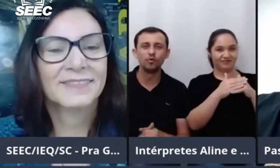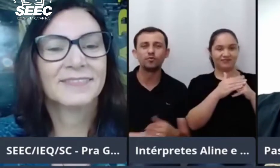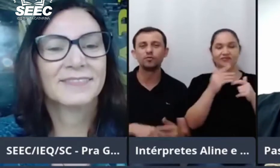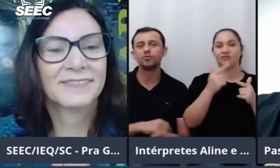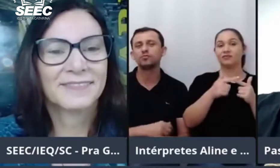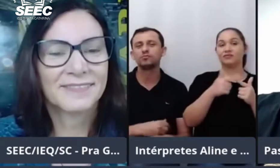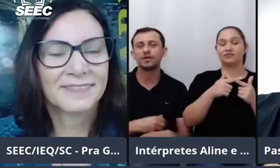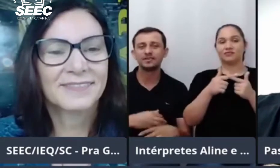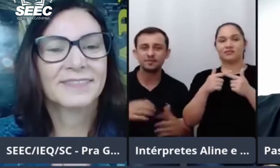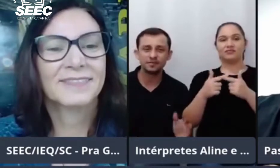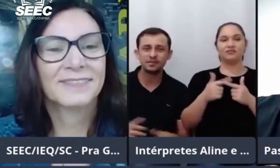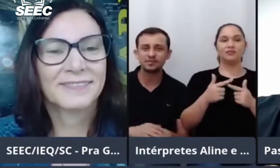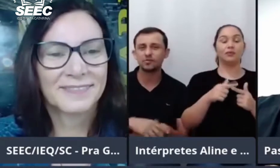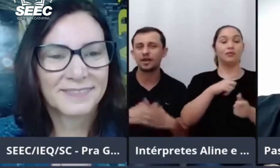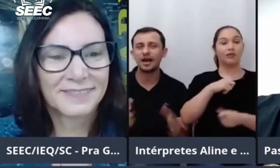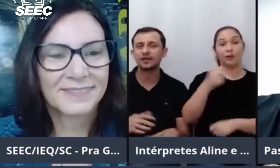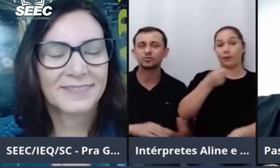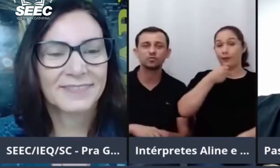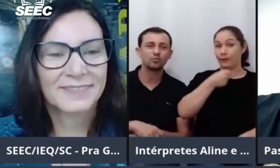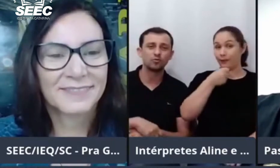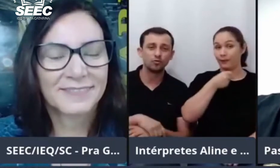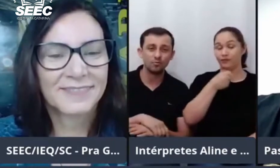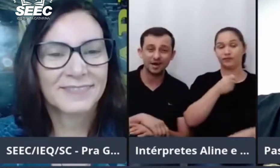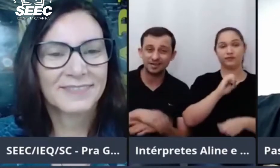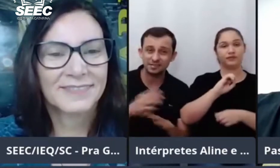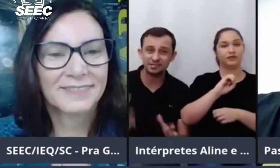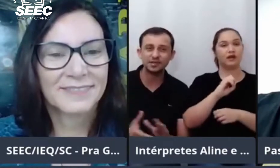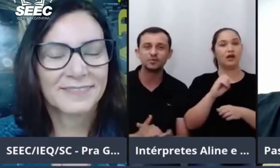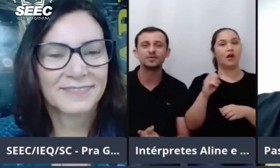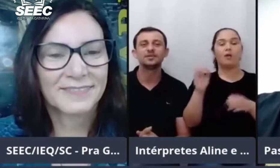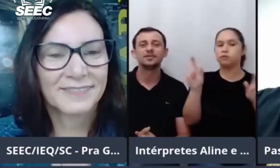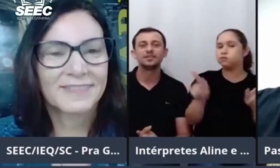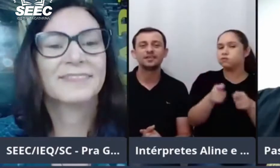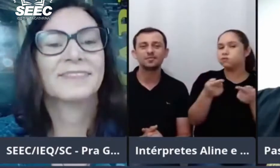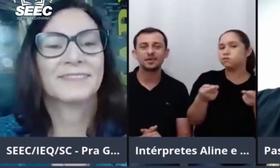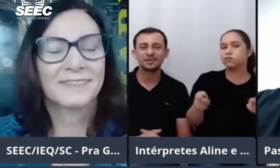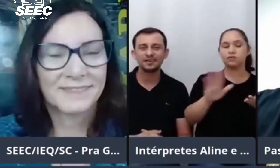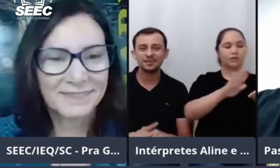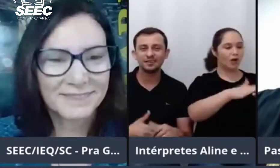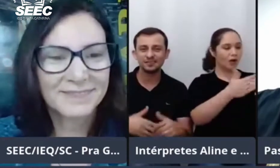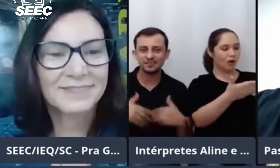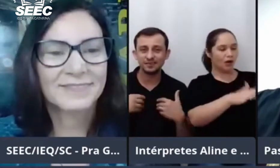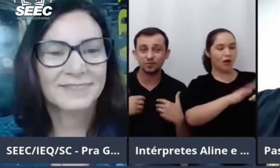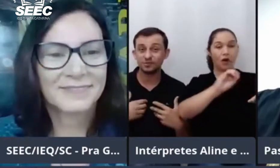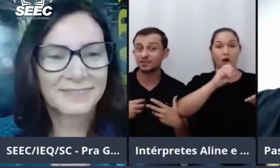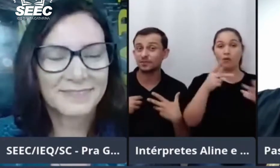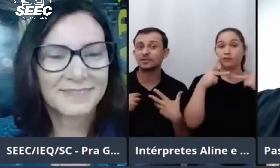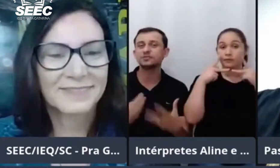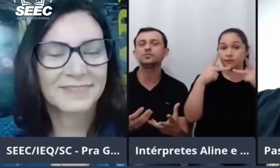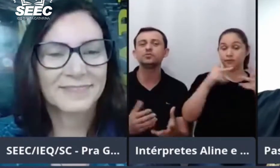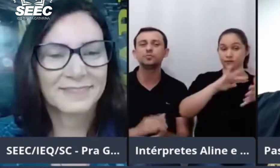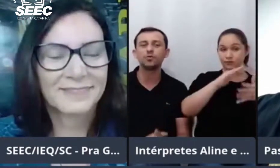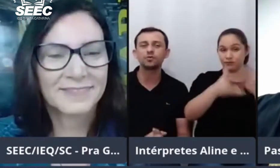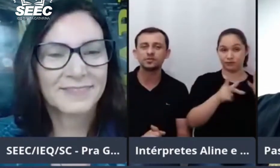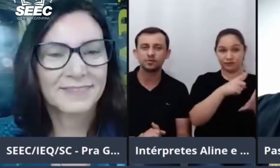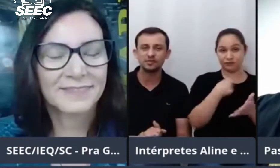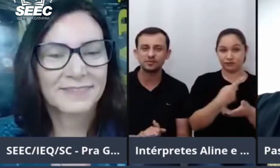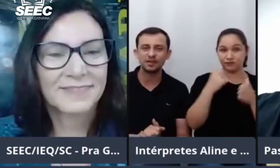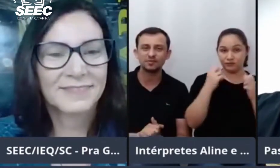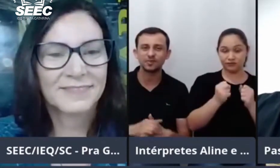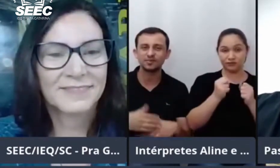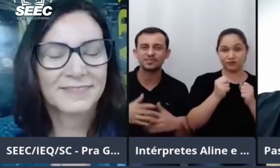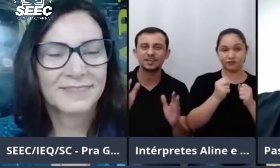vídeo novo, uma entrevista, um relato, uma canção, né, para que a gente consiga também transmitir um pouco